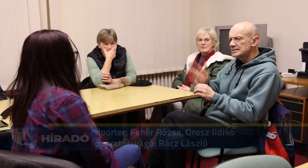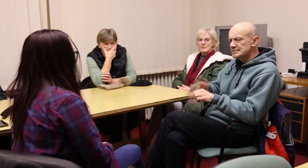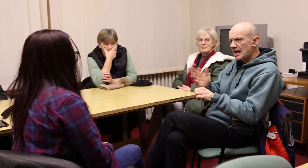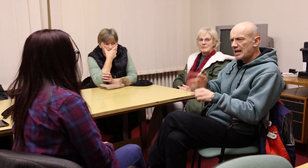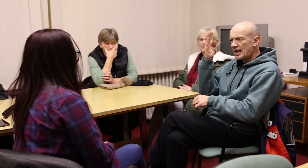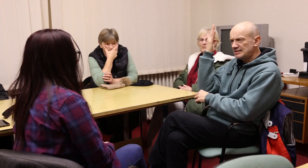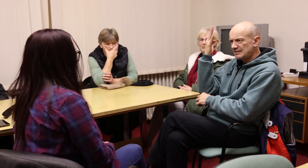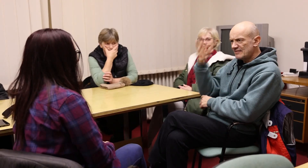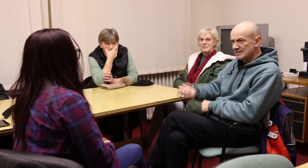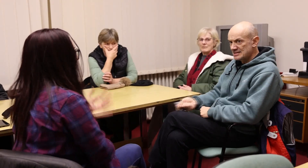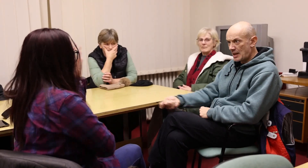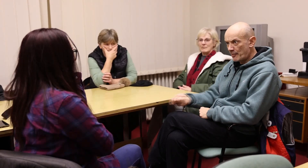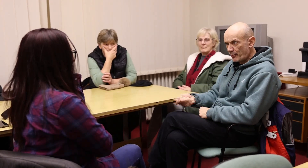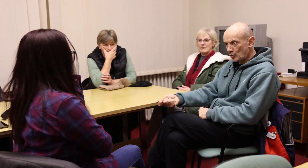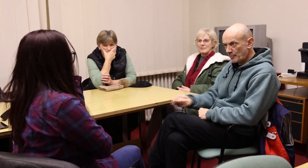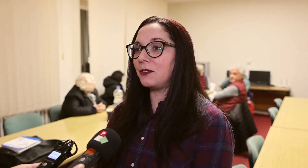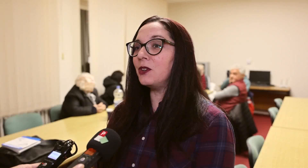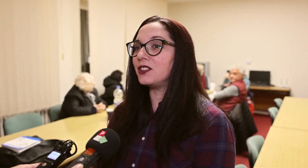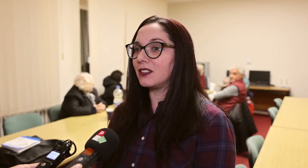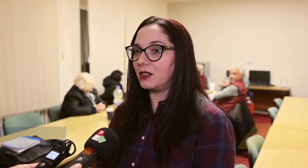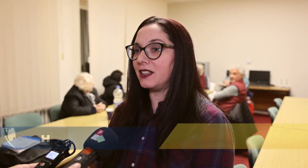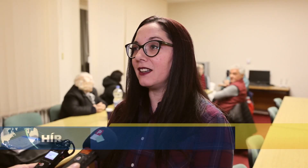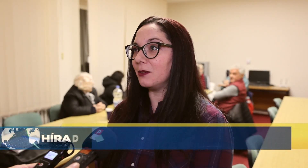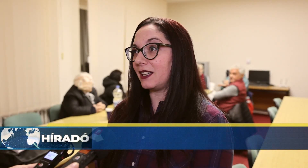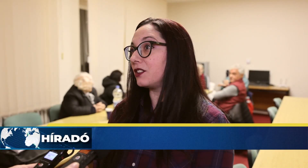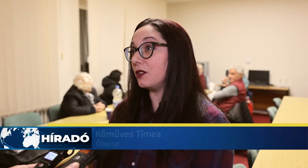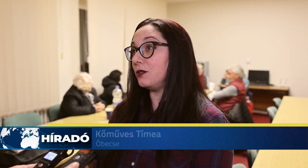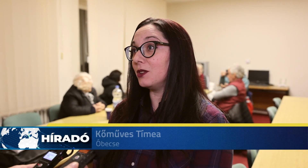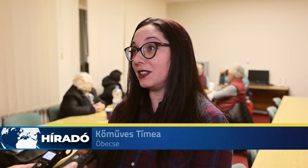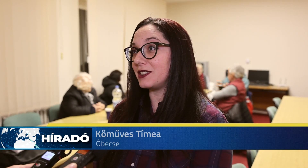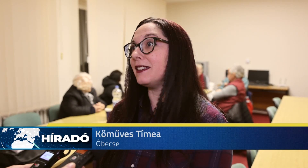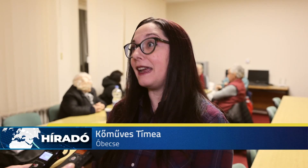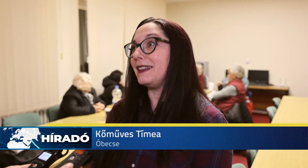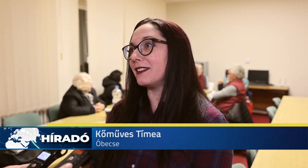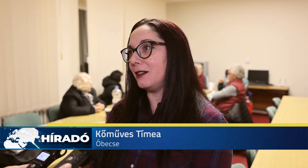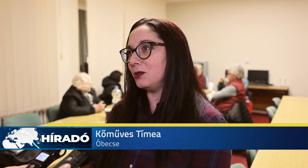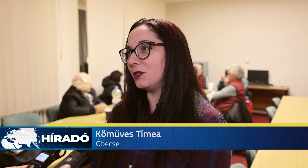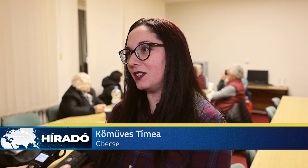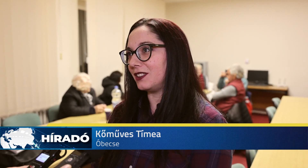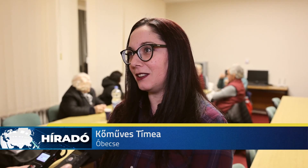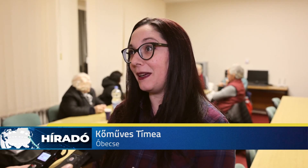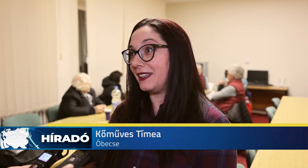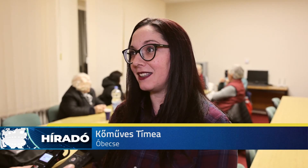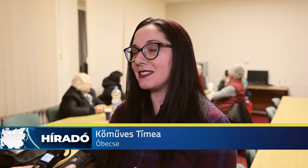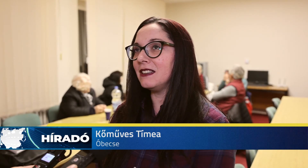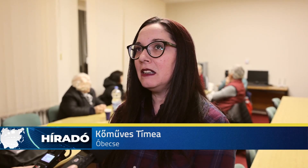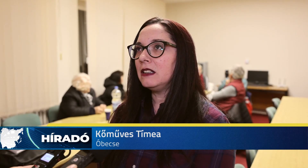heti két órában tanulta a jelnyelvet voltak olyan jelek amiket könnyű volt és szinte egyértelmű volt megjegyezni